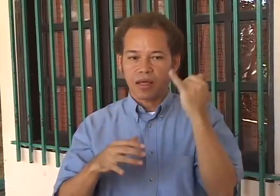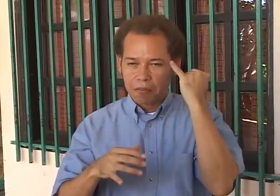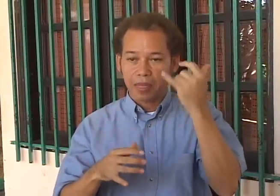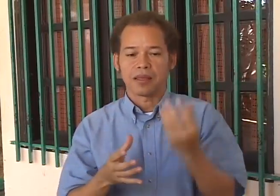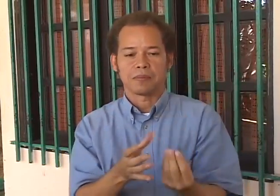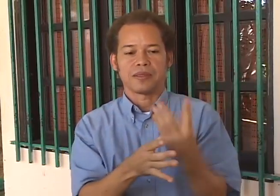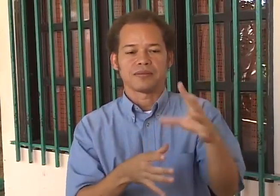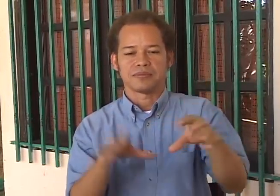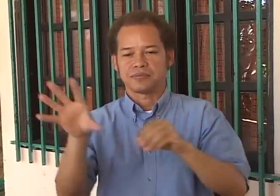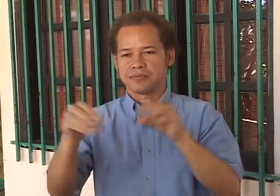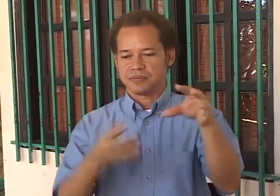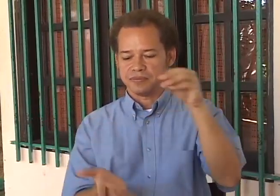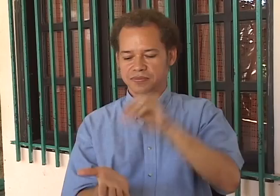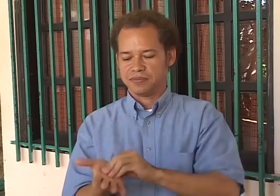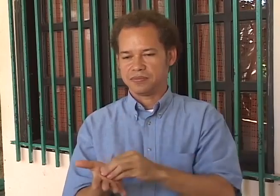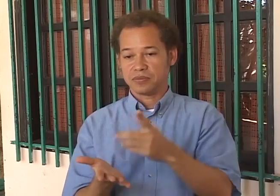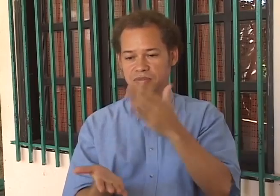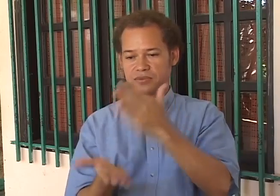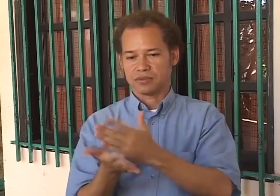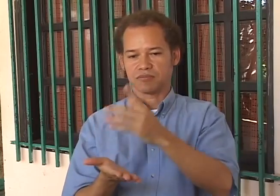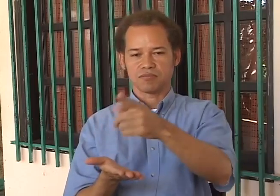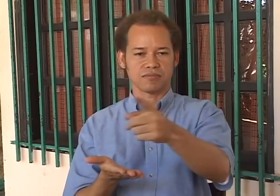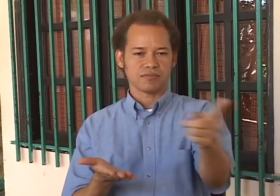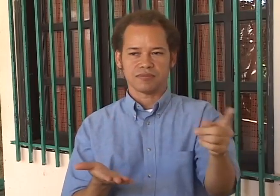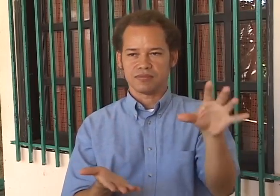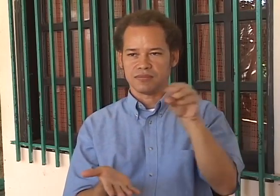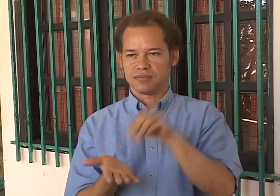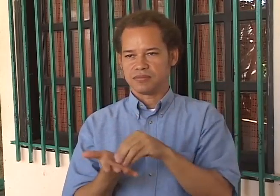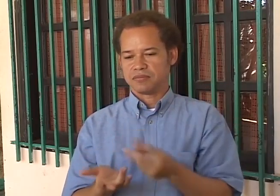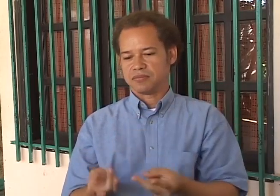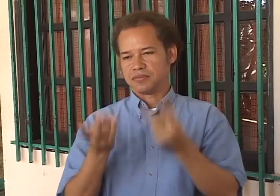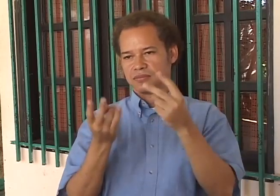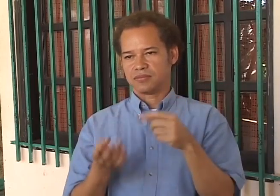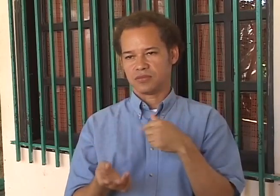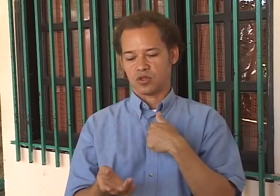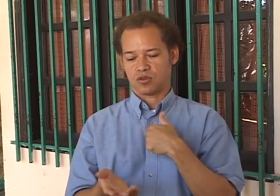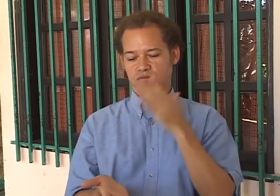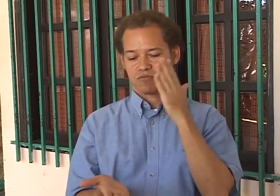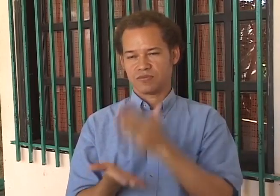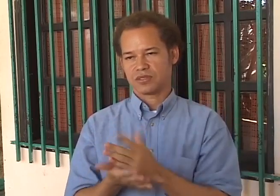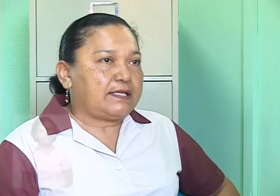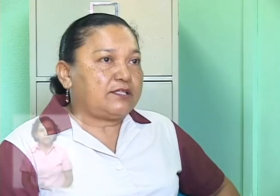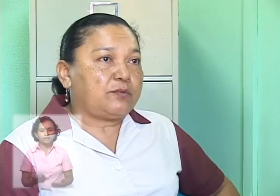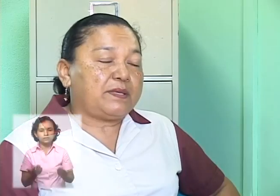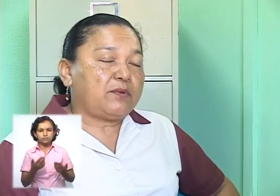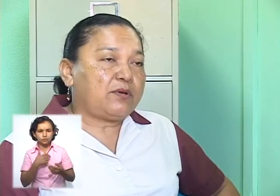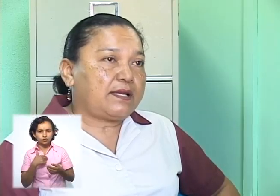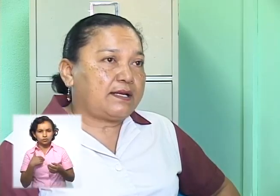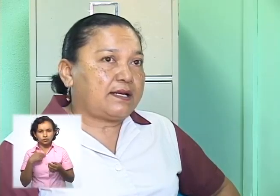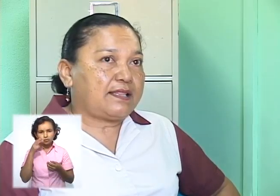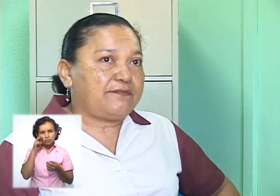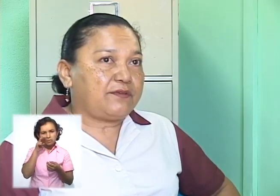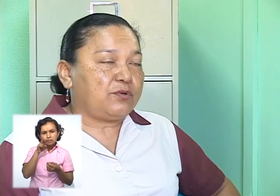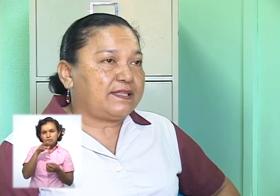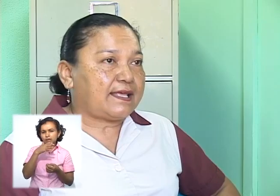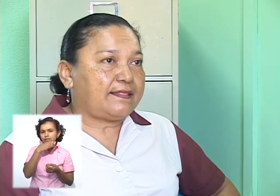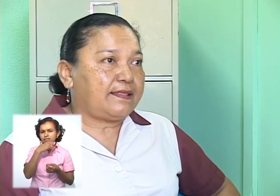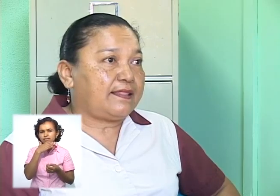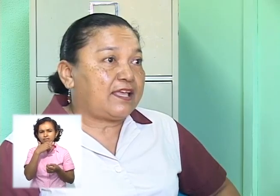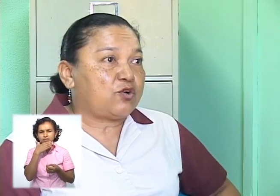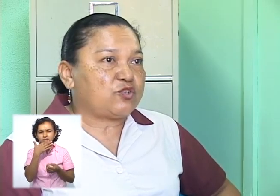Y así fuimos poco a poco creciendo y agregando y poniendo señas y usando señas. Nos vimos en la